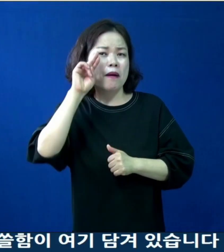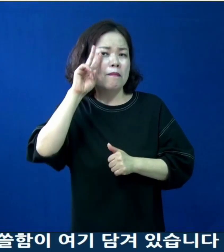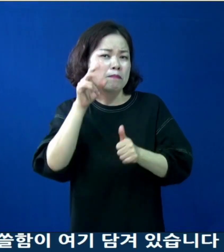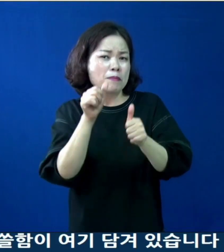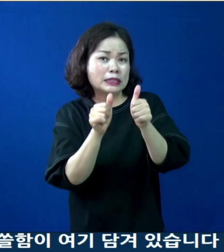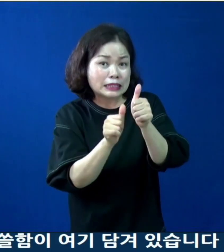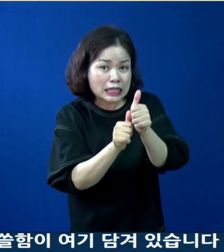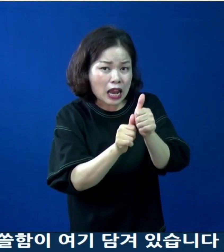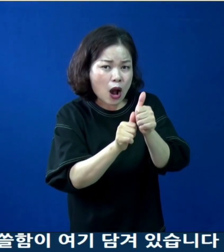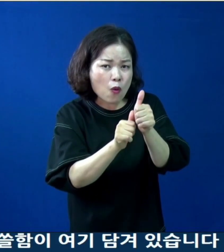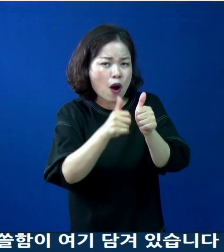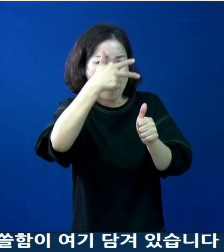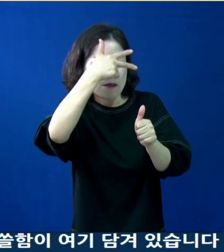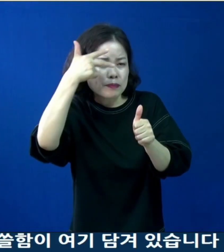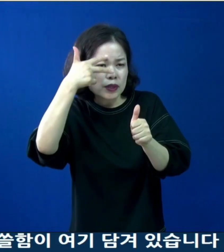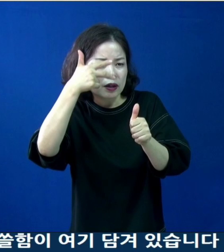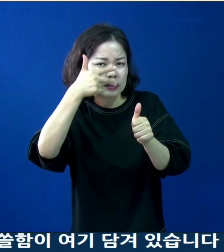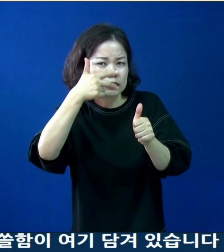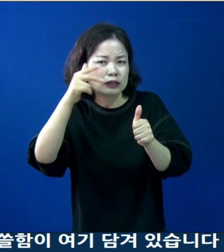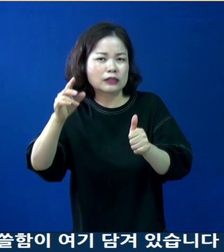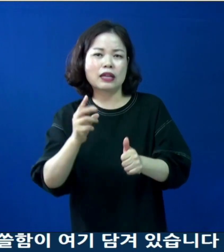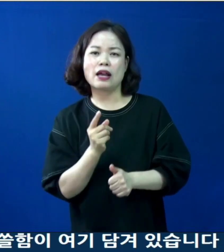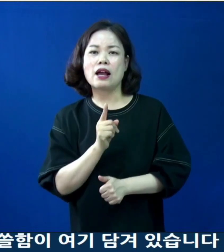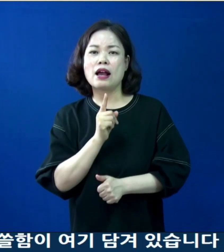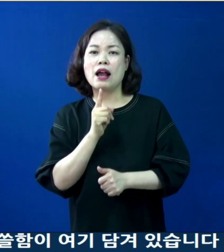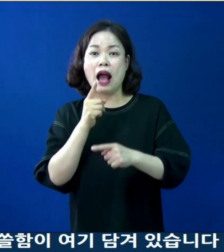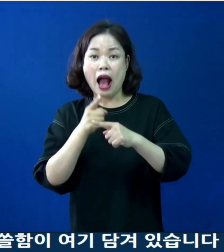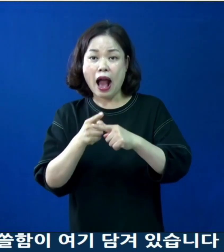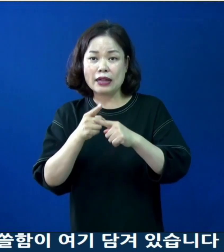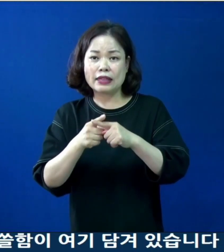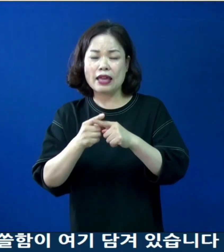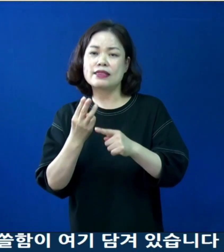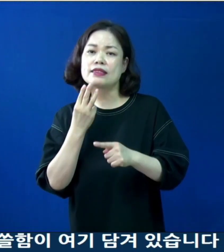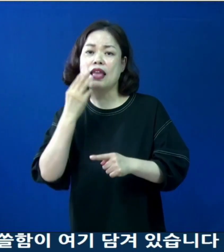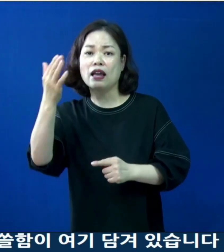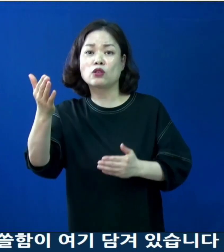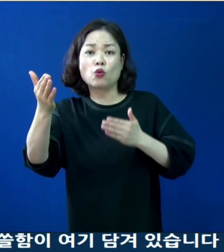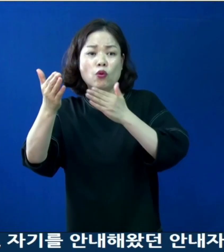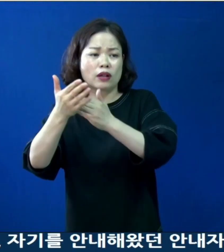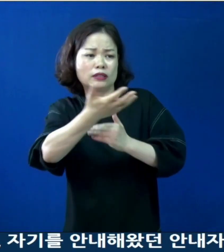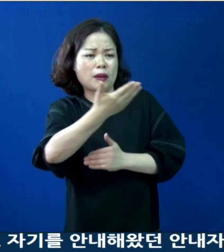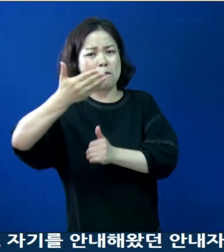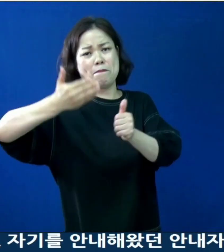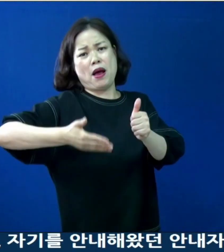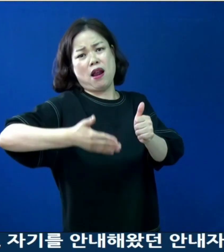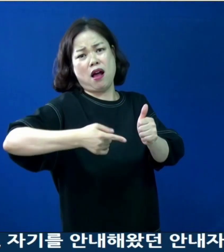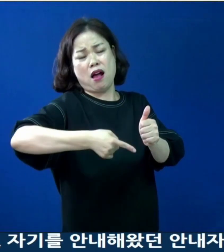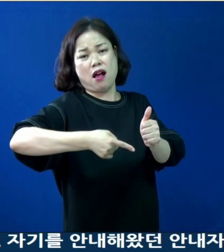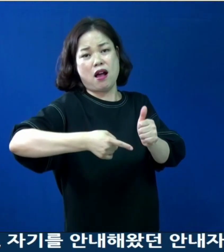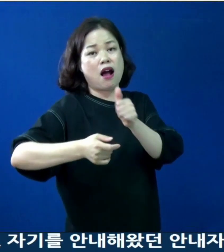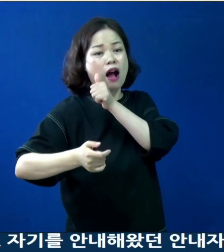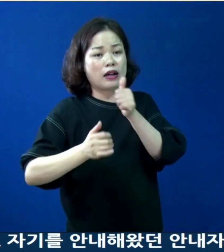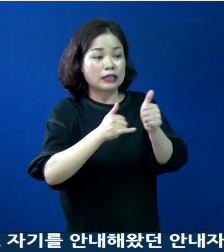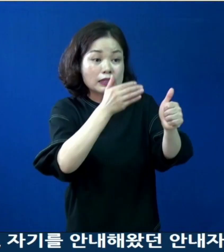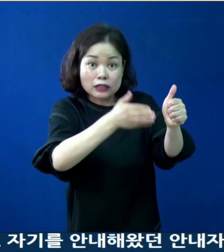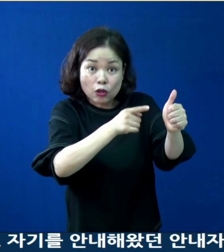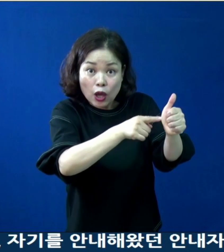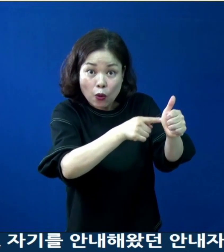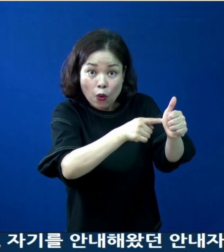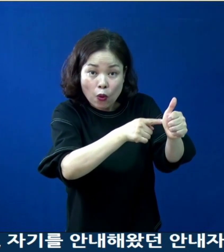오게 해달라, 그것을 청하고 명해서 올려보낸 겁니다. 그러니까 아마 안내자에겐